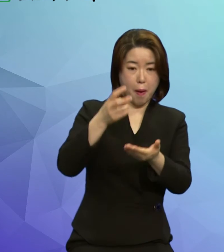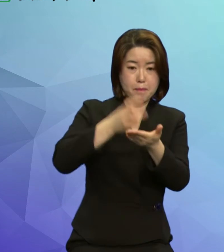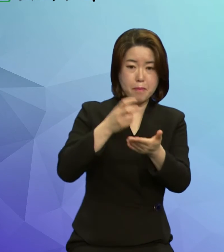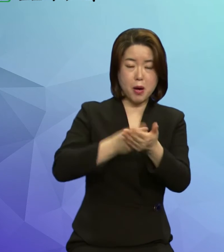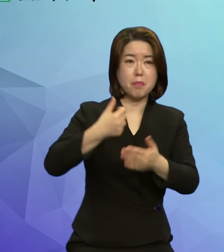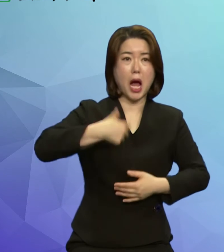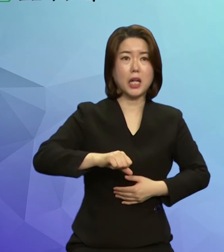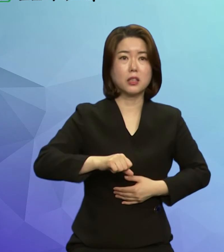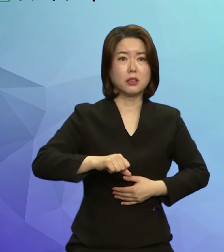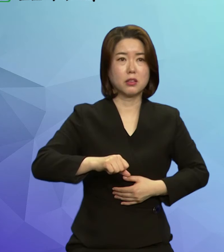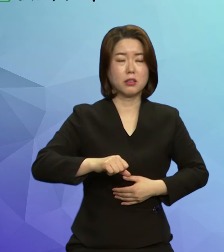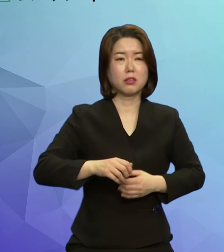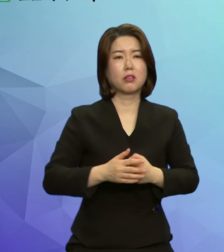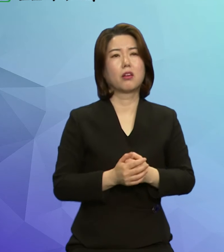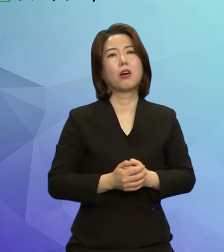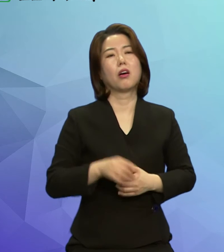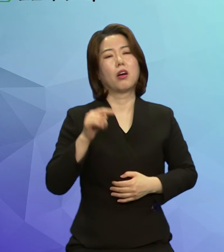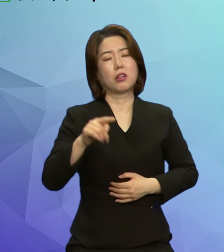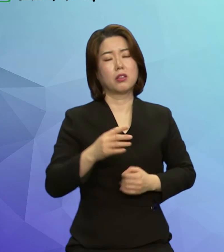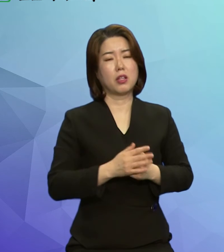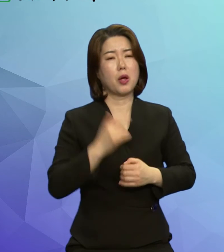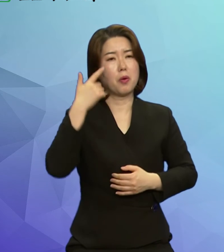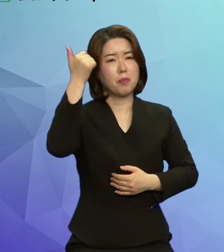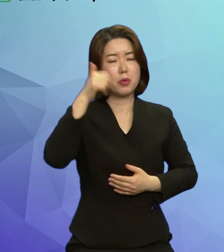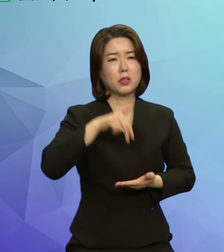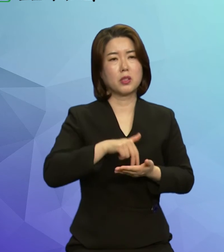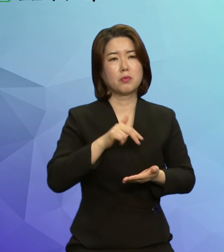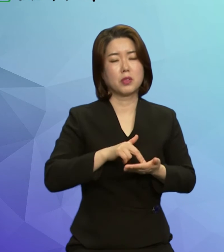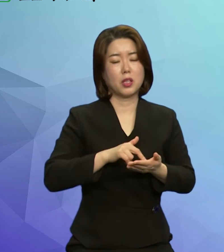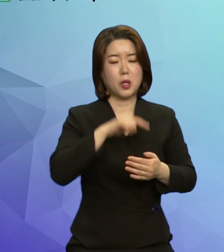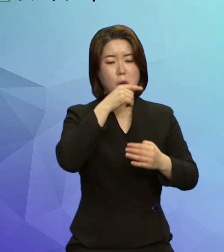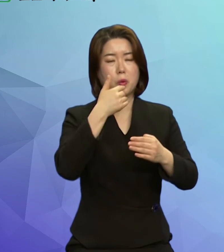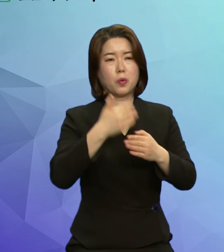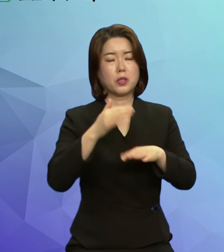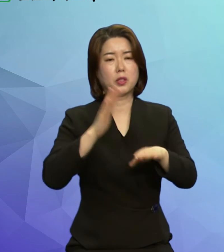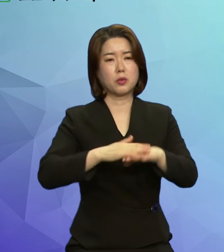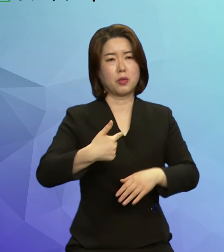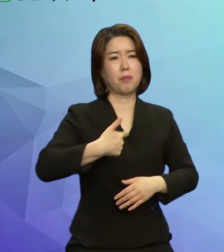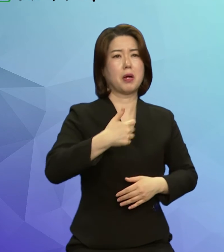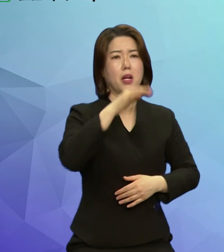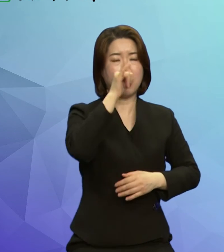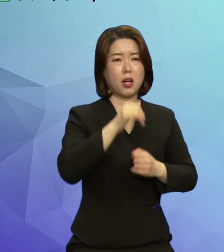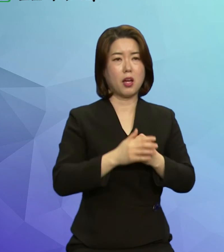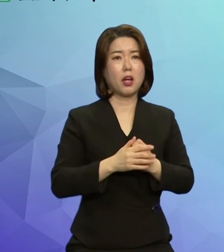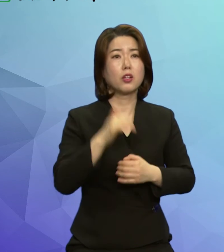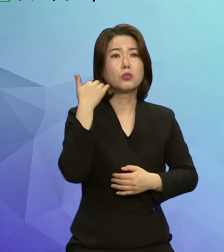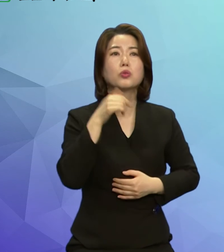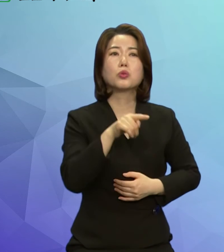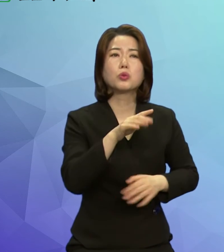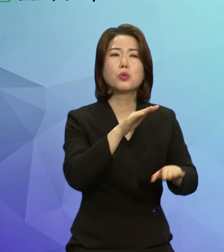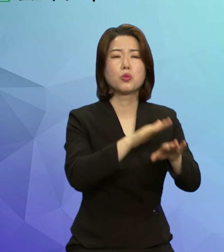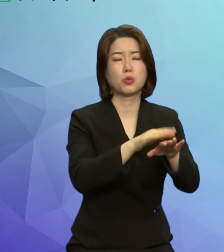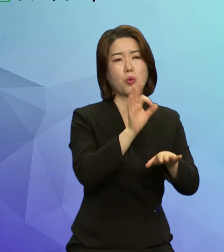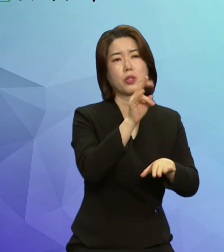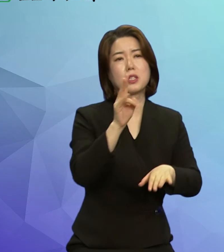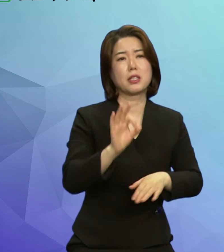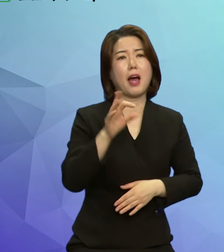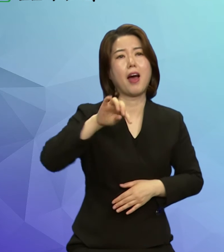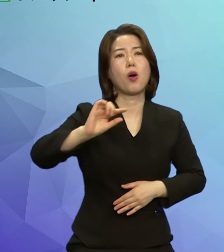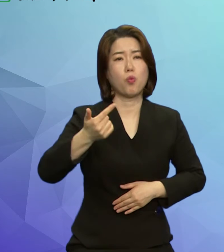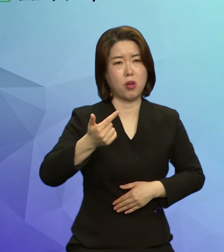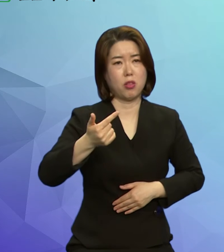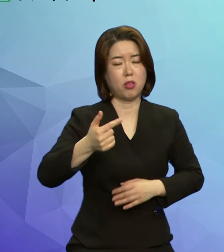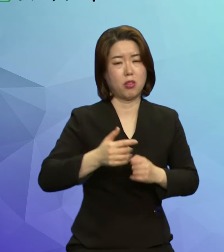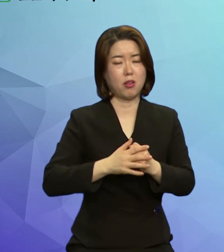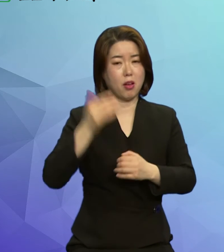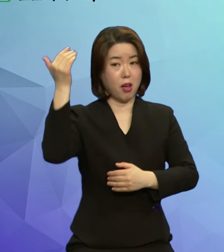결국은 공산당의 손에 죽임을 당했습니다. 그분이 손양원 목사님이에요. 그런 분이 우리 한국